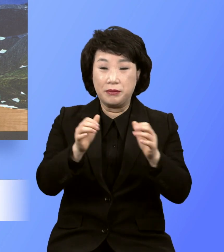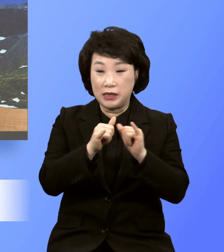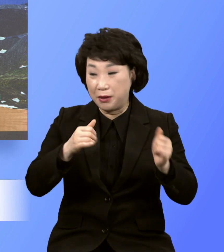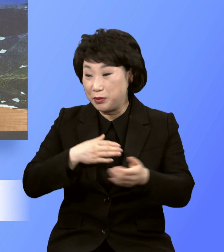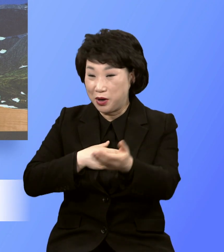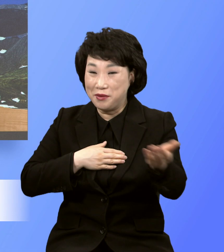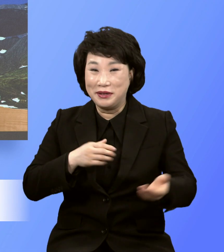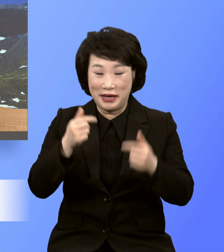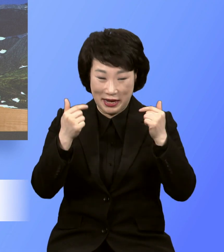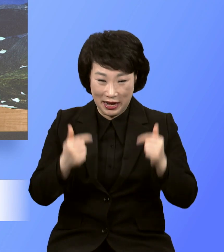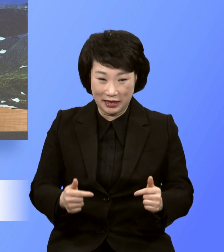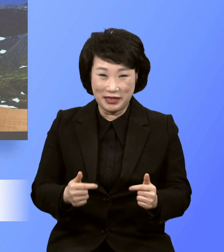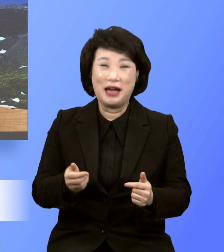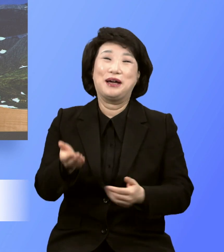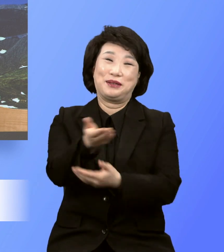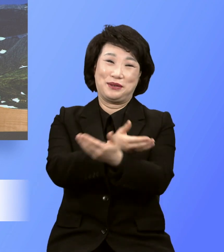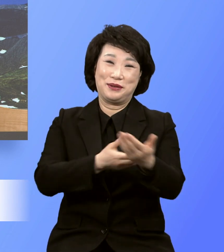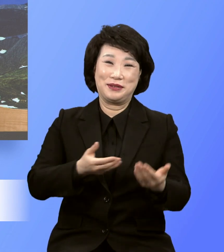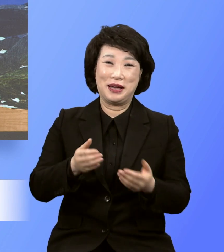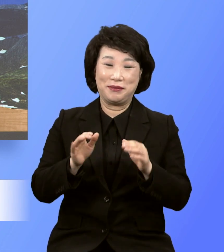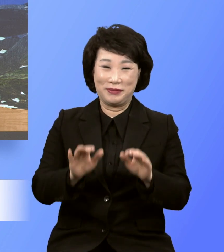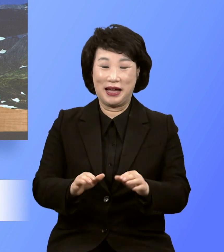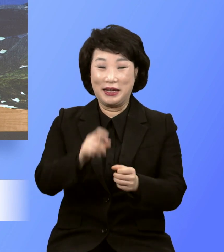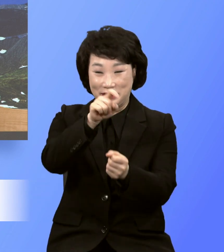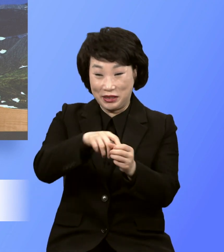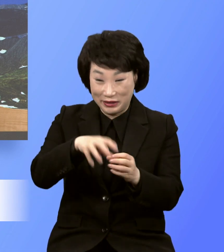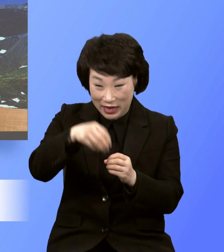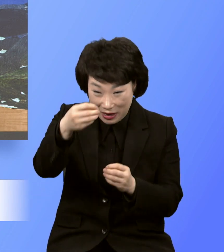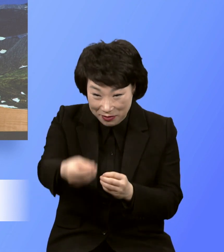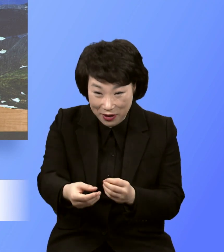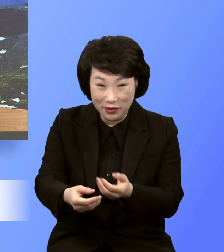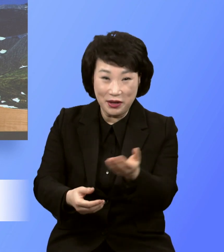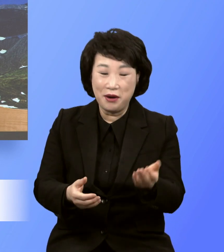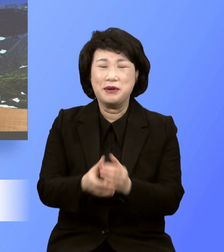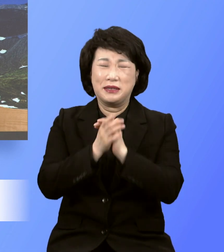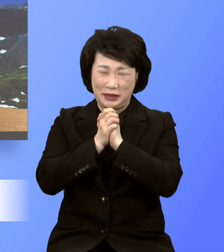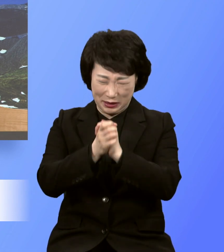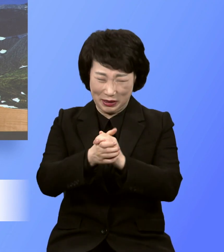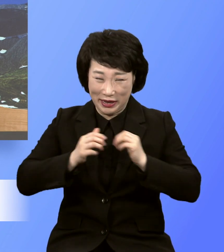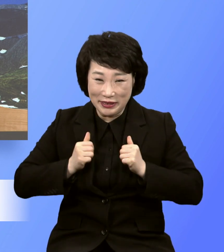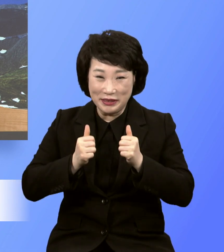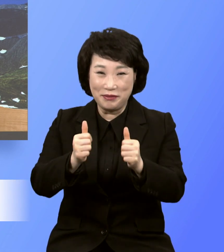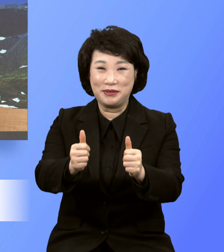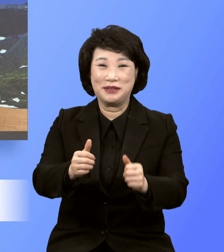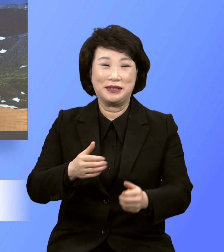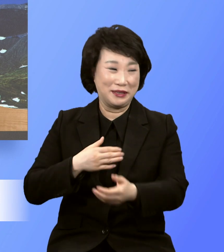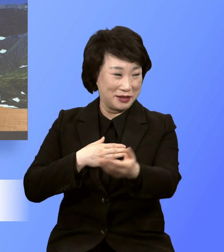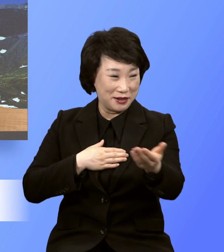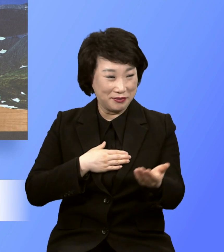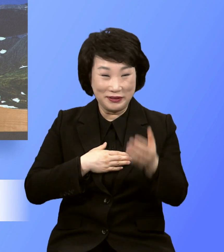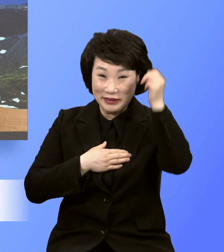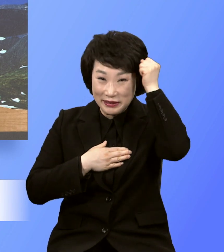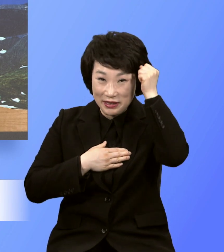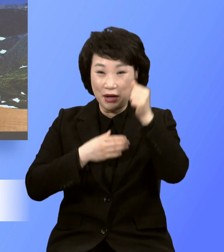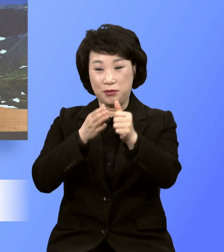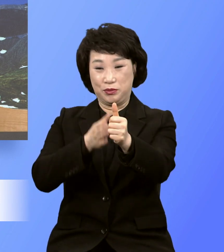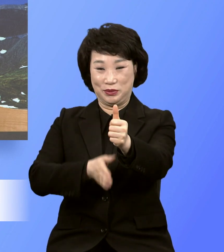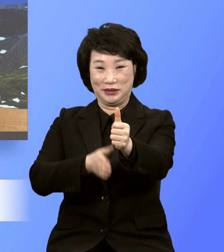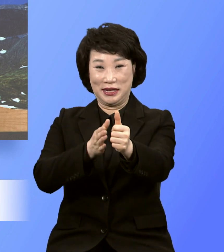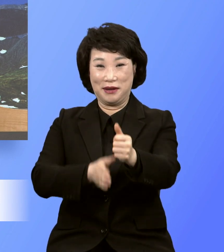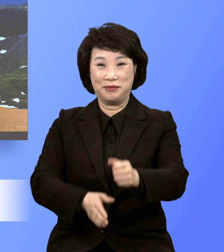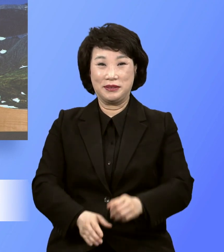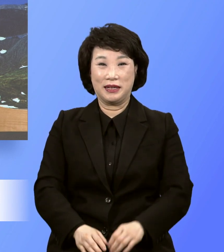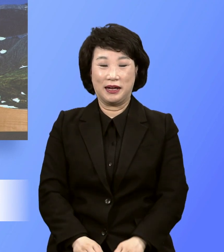자들은 항상 교제하며 떡을 떼며 기도하기에 힘쓴다는 사실을 잊지 말아야